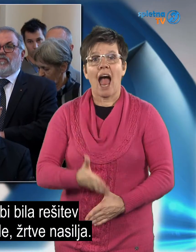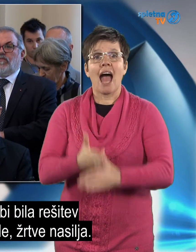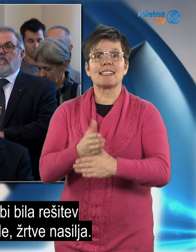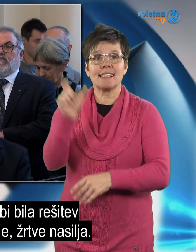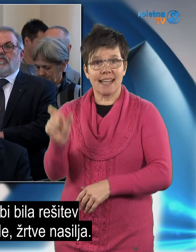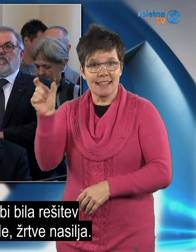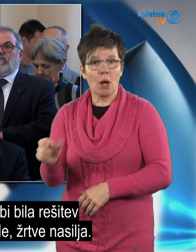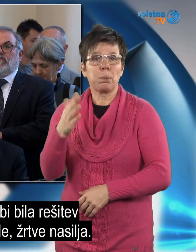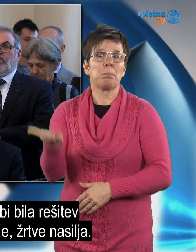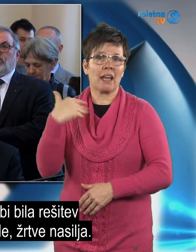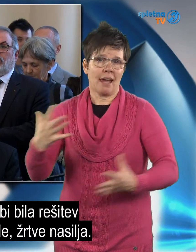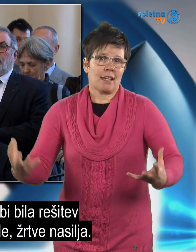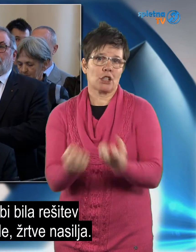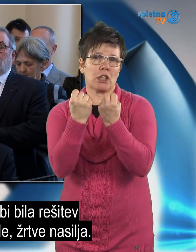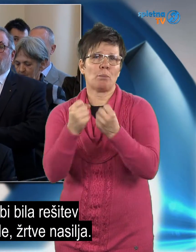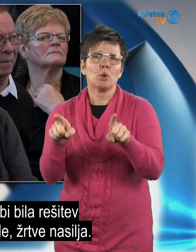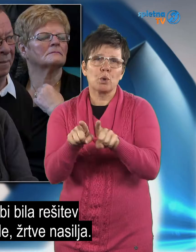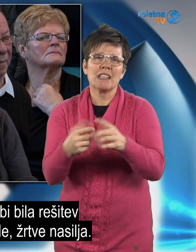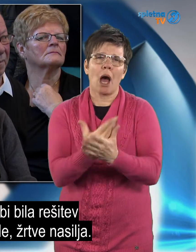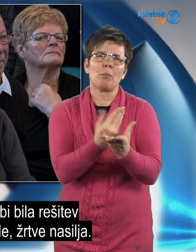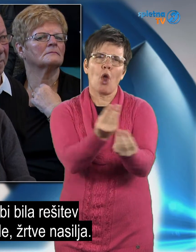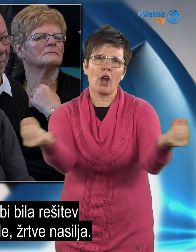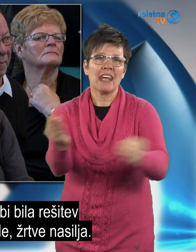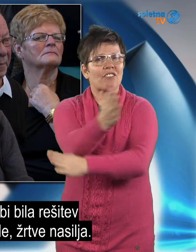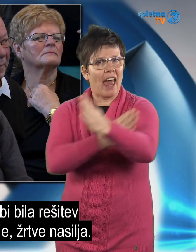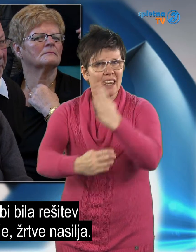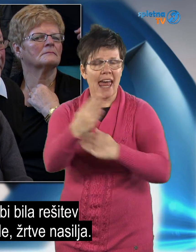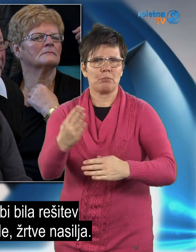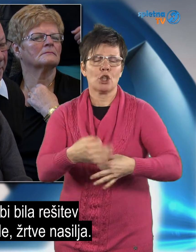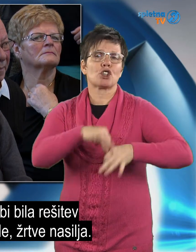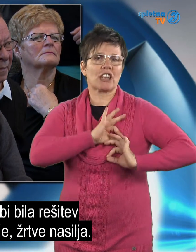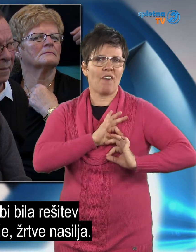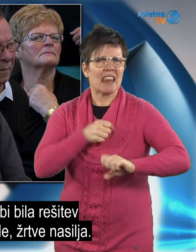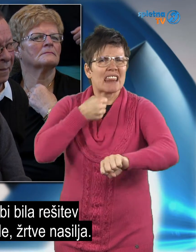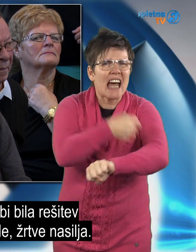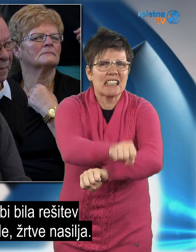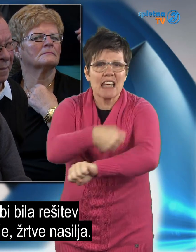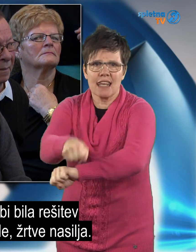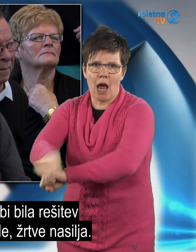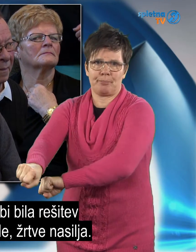Osebna asistenca bi bila rešitev tudi za mnoge invalide, žrtve nasilja.